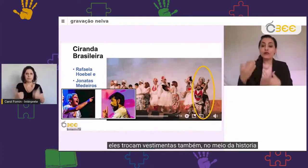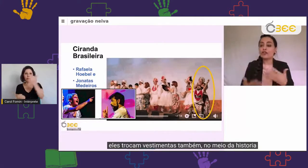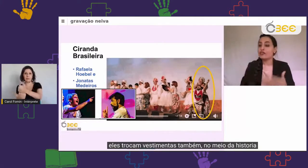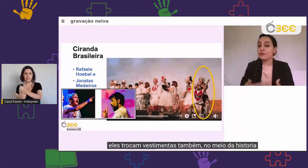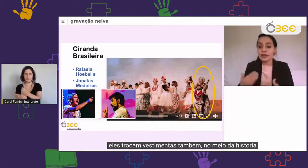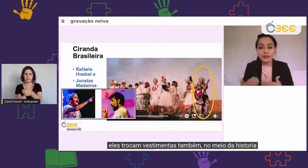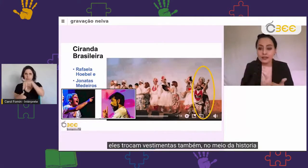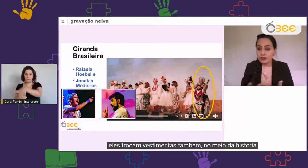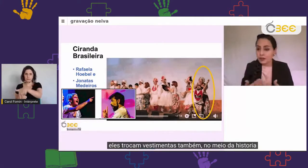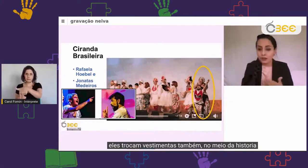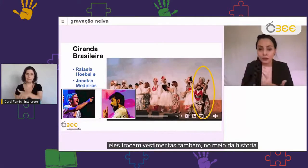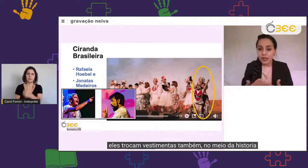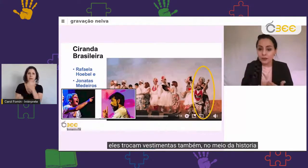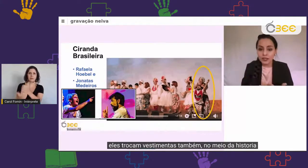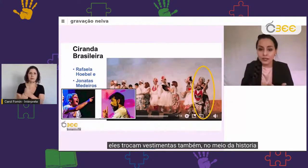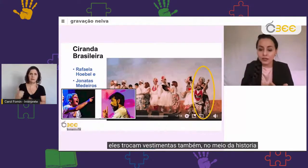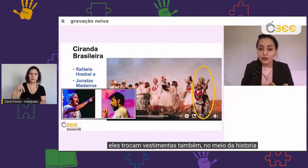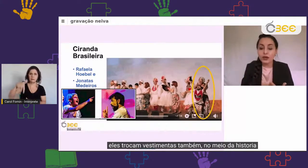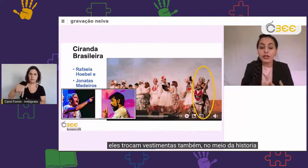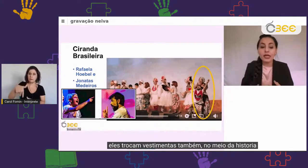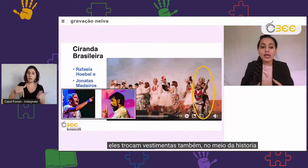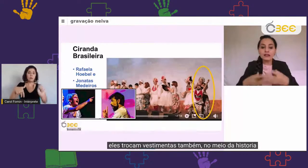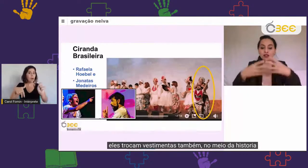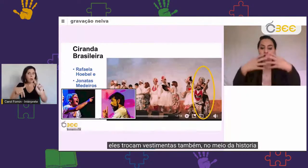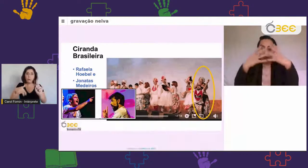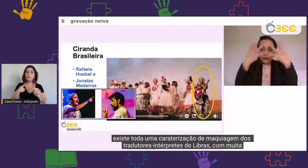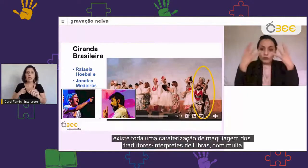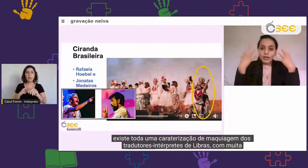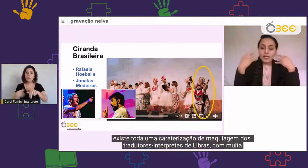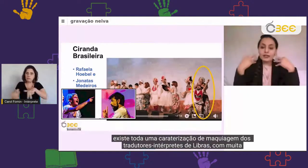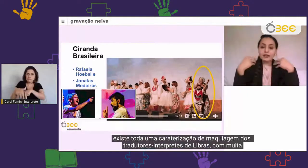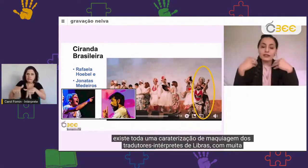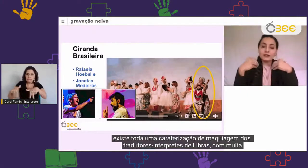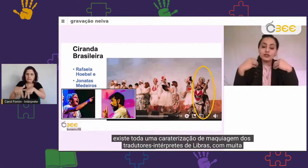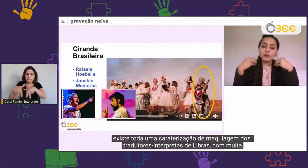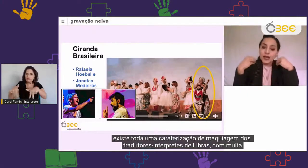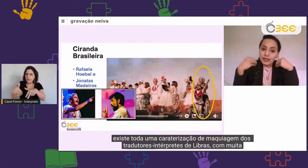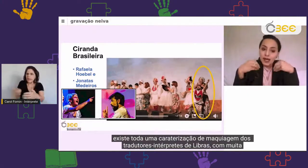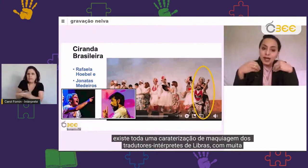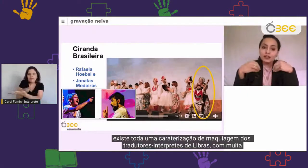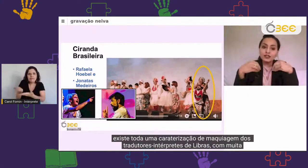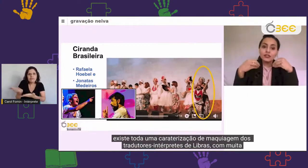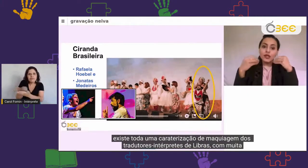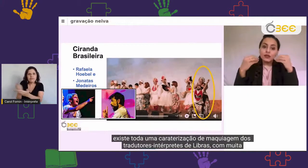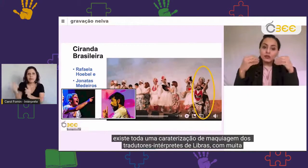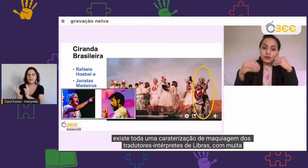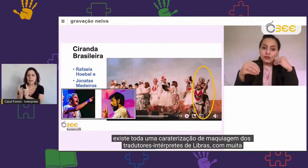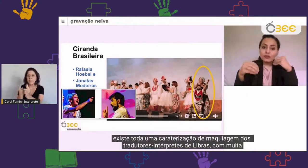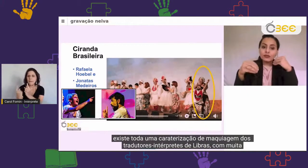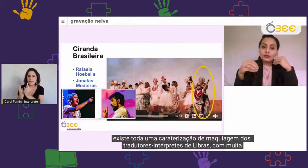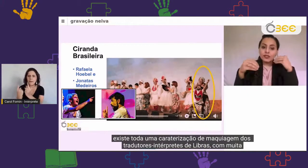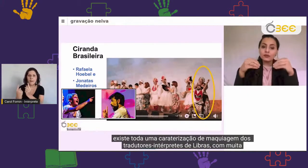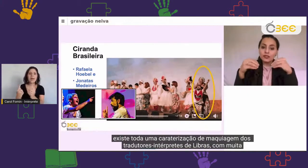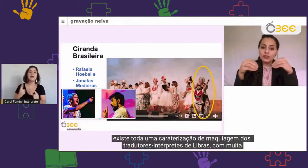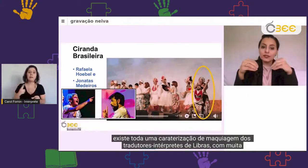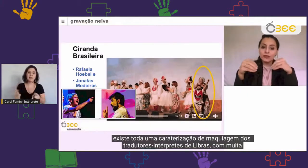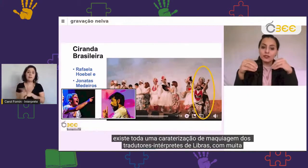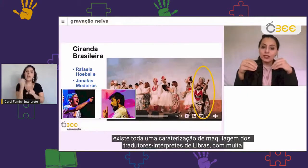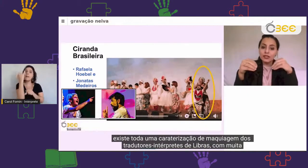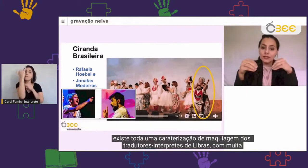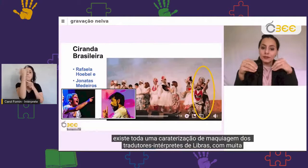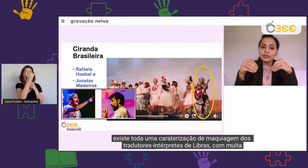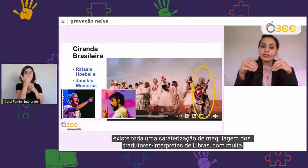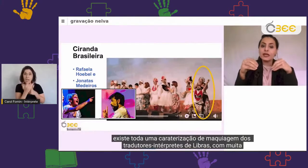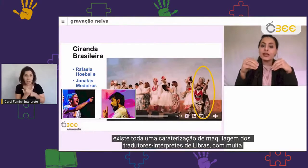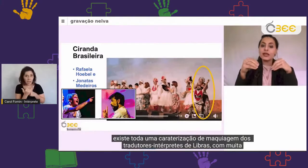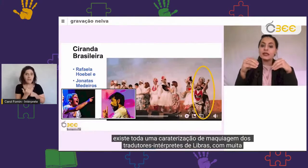eles trocam vestimentas também no meio da história, existe toda uma caracterização de maquiagem dos tradutores e